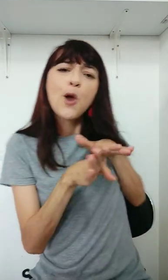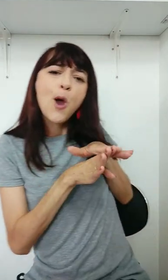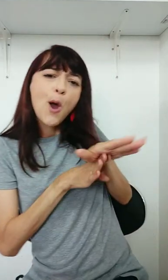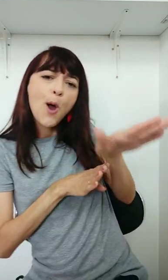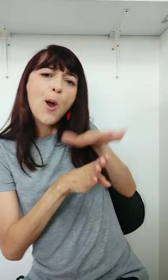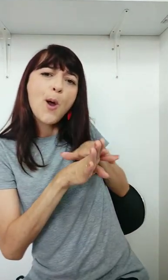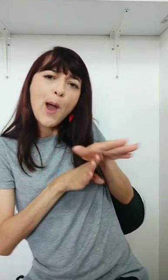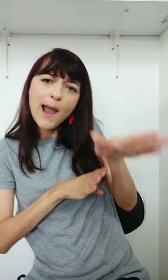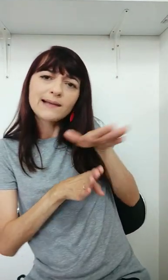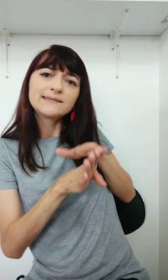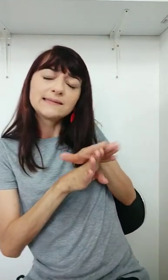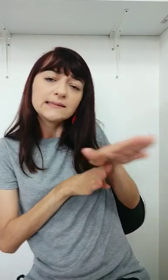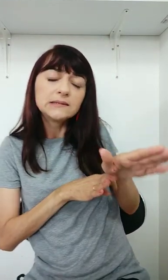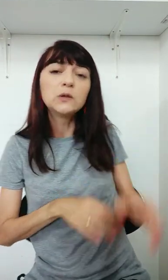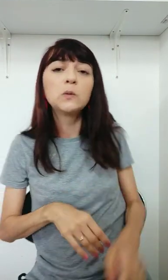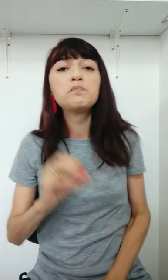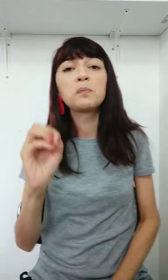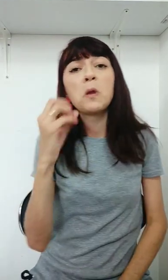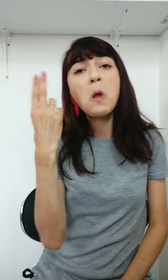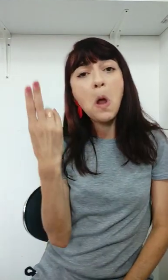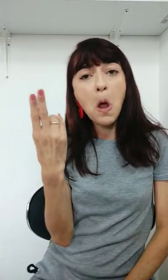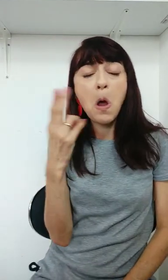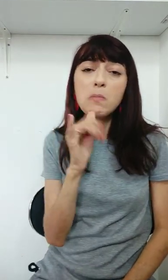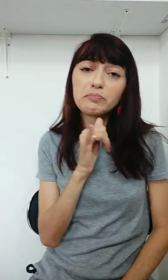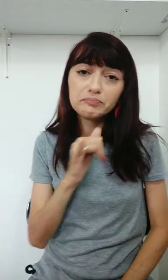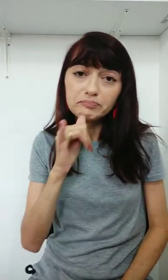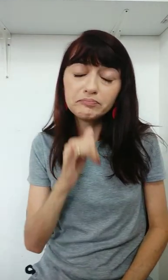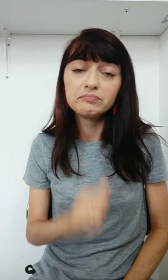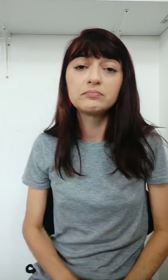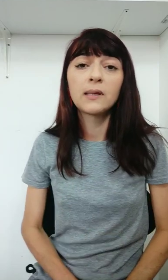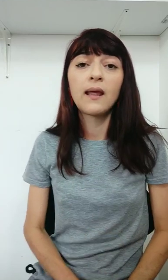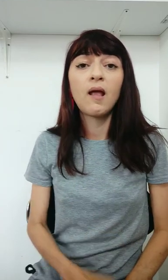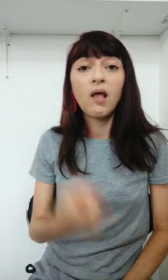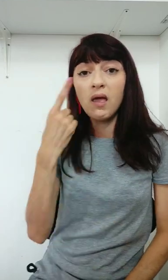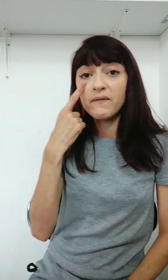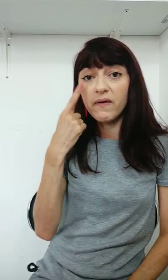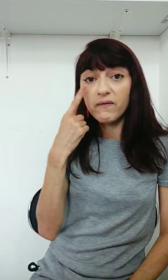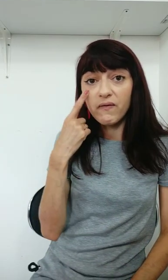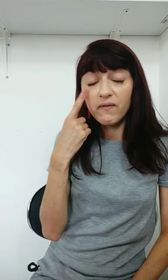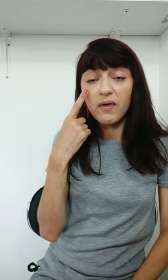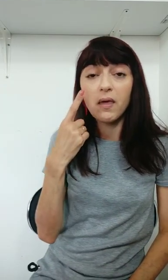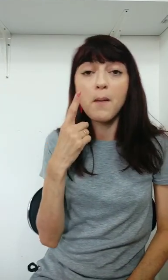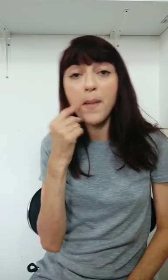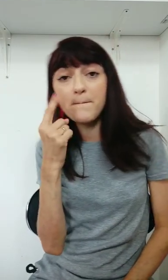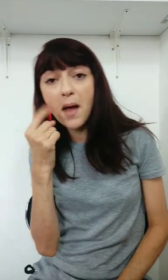ali influência, ela vai receber orientações dos pais, por exemplo.